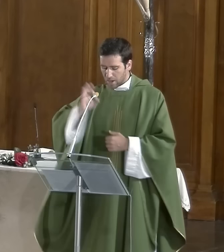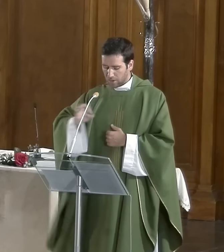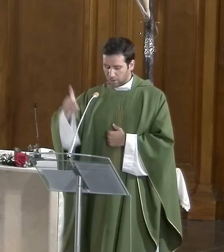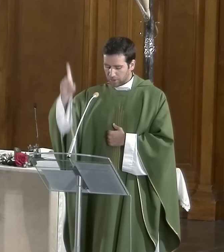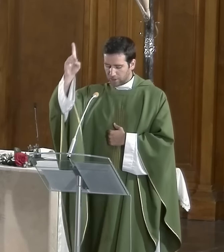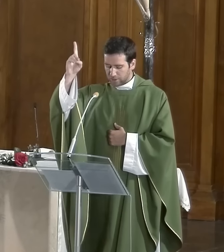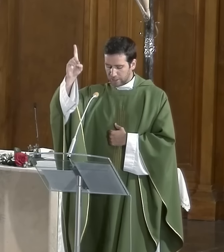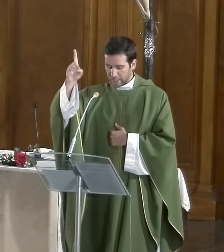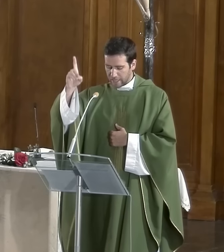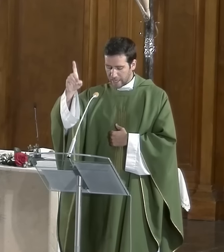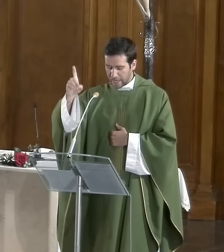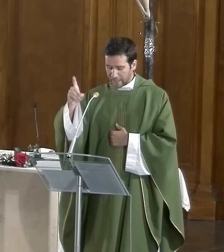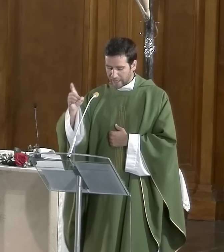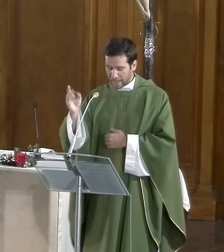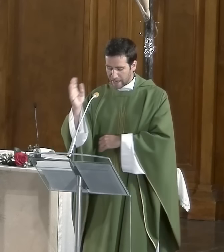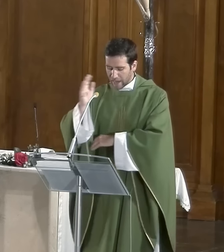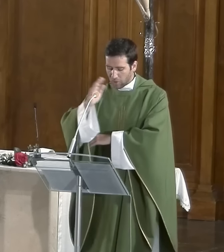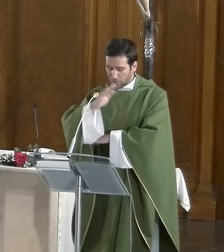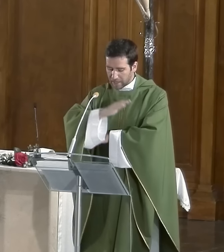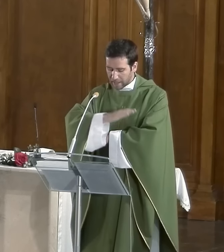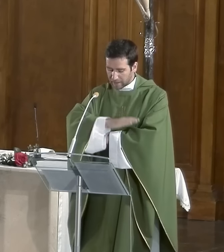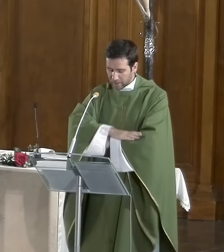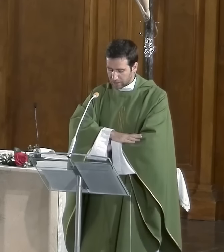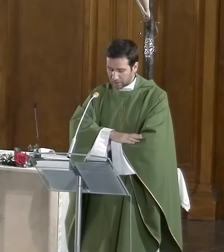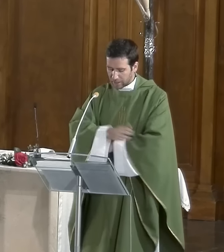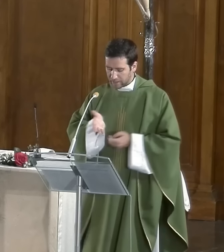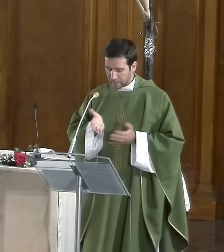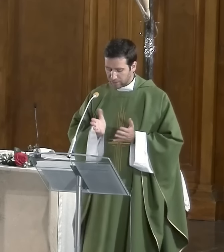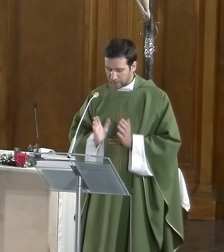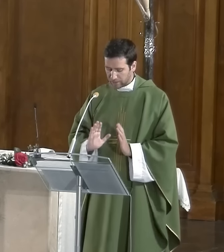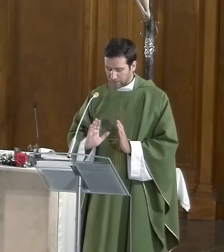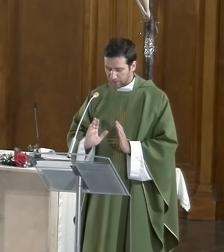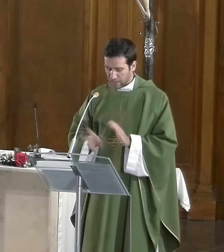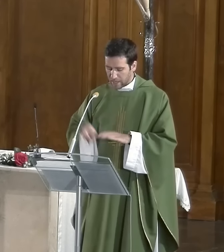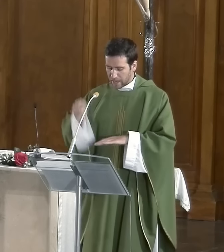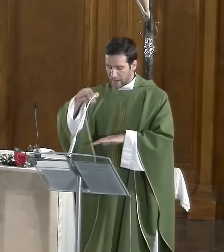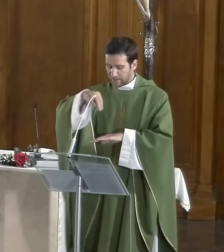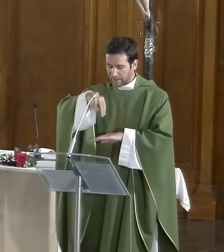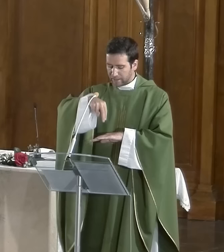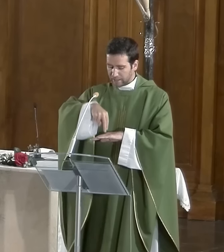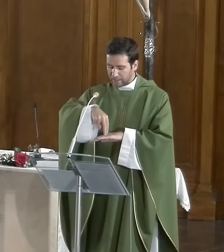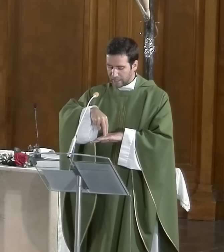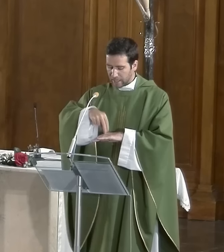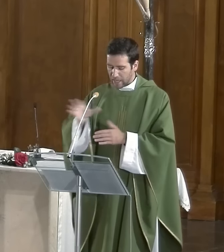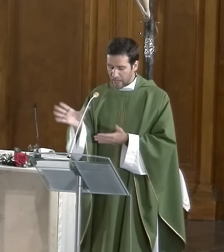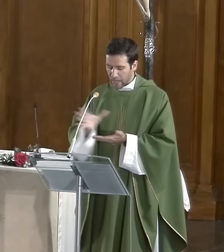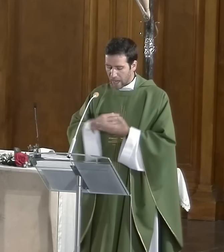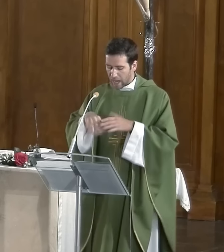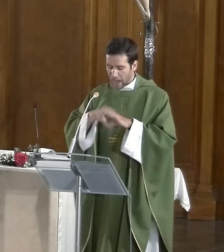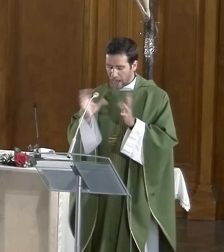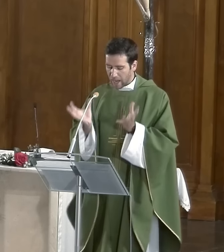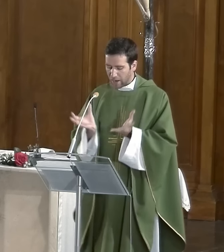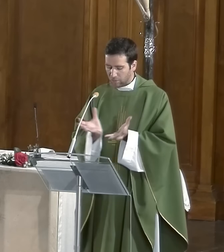Oh Dios, que en la humillación de Tu Hijo levantaste a la